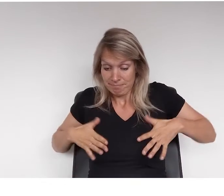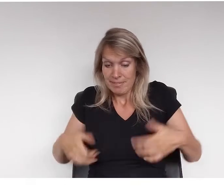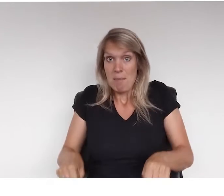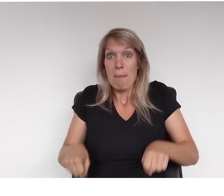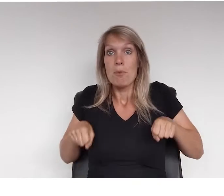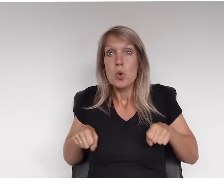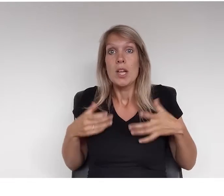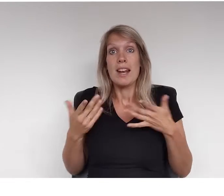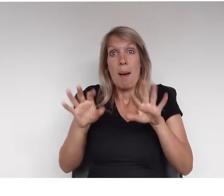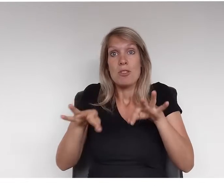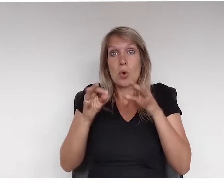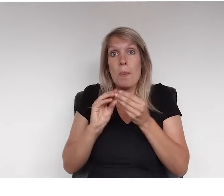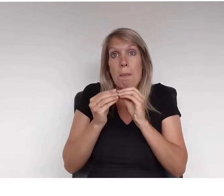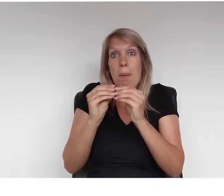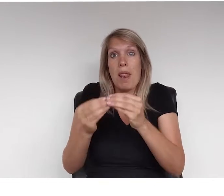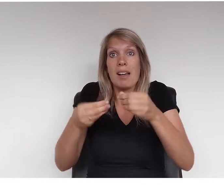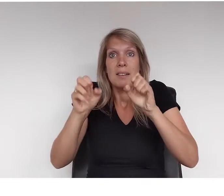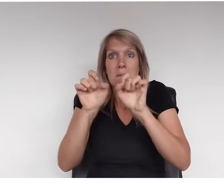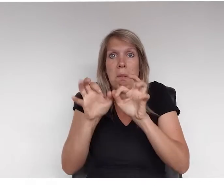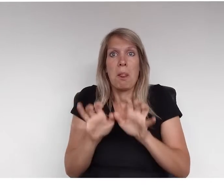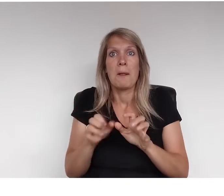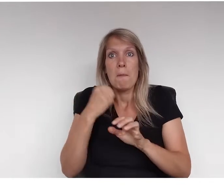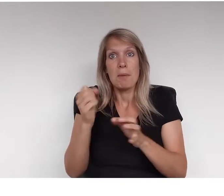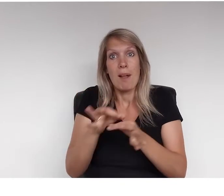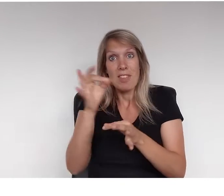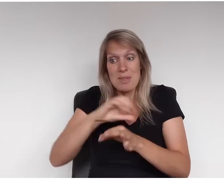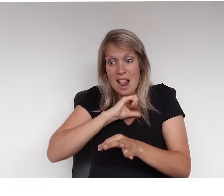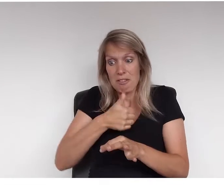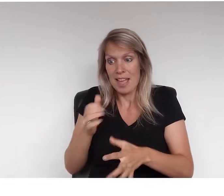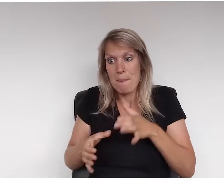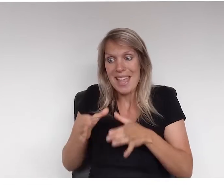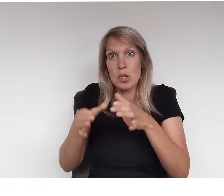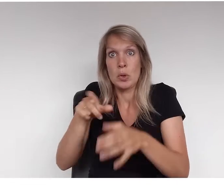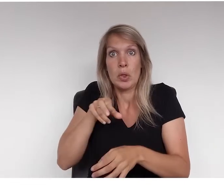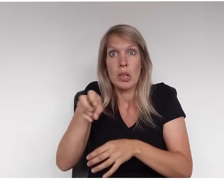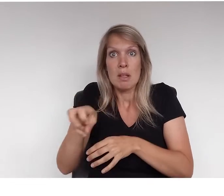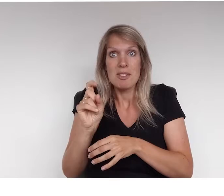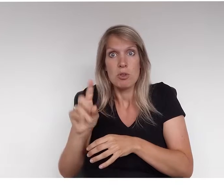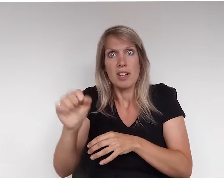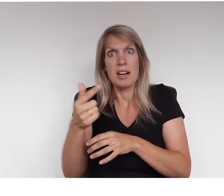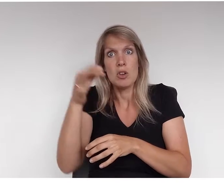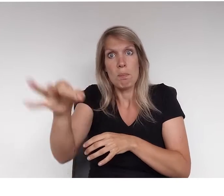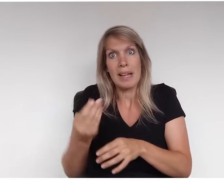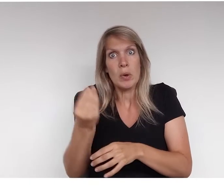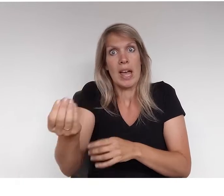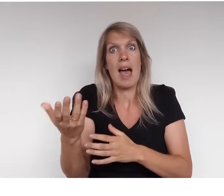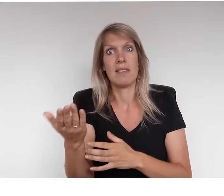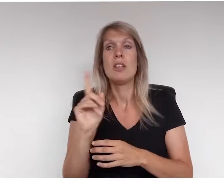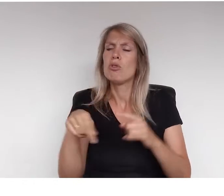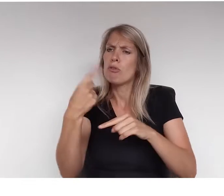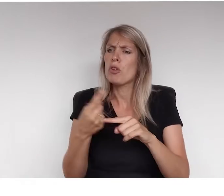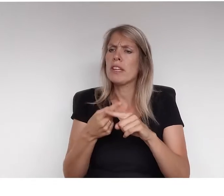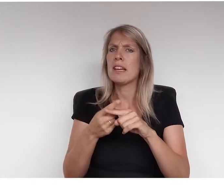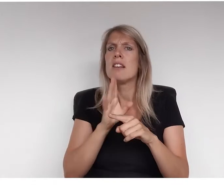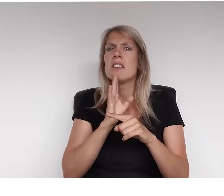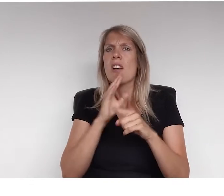en aan mijn sokken plakken. Omdat de planten natuurlijk helemaal geen benen hebben. En ze moeten natuurlijk wel naar een nieuw plekje kunnen gaan. Nou, inderdaad. Dus de volgende keer als mijn voetbal weer in